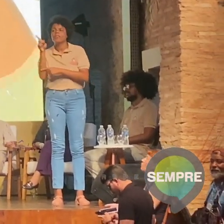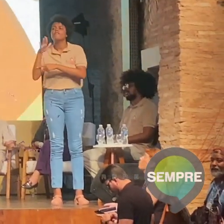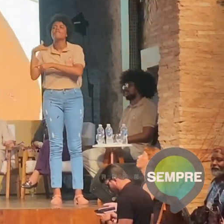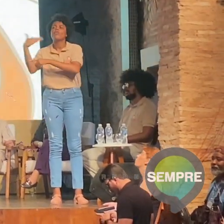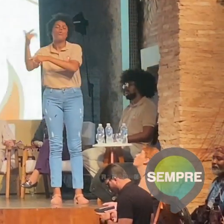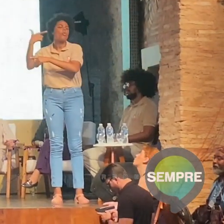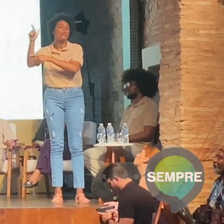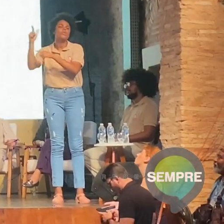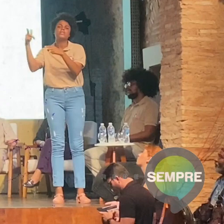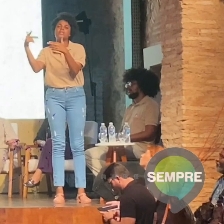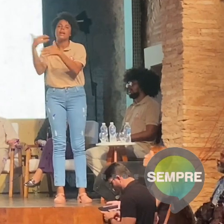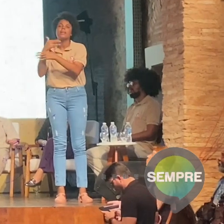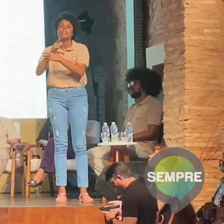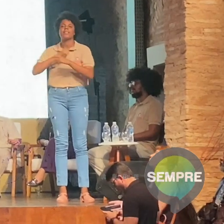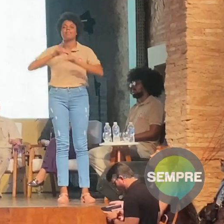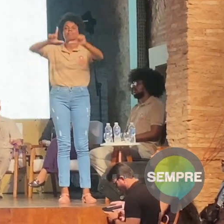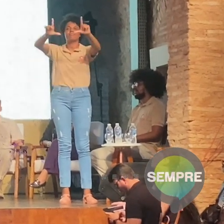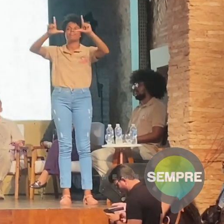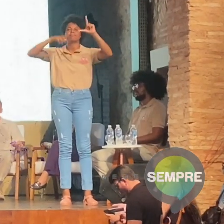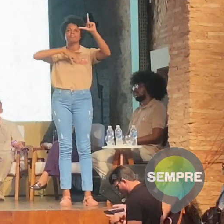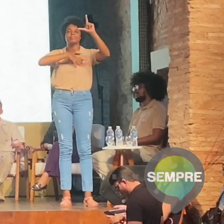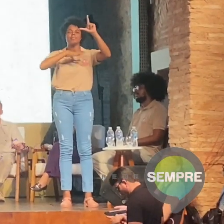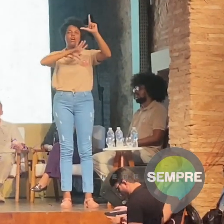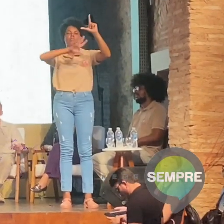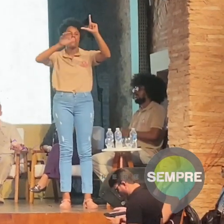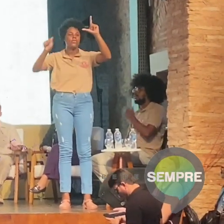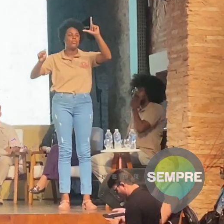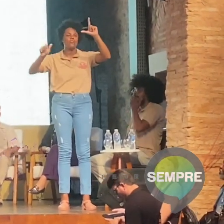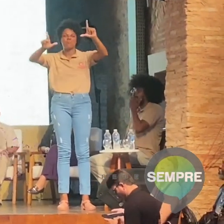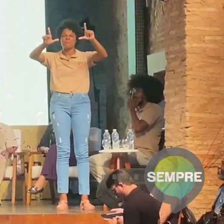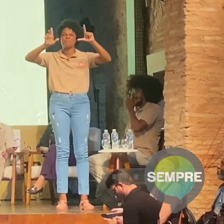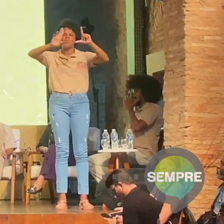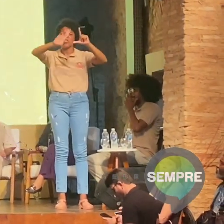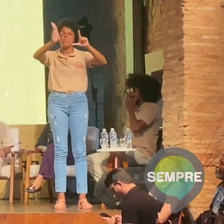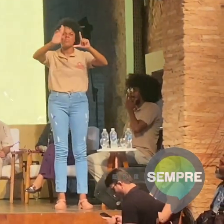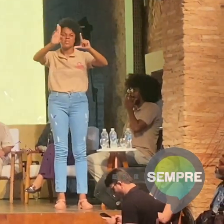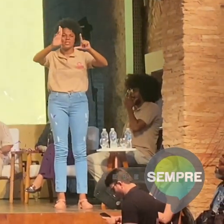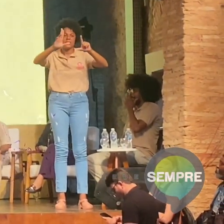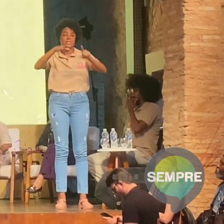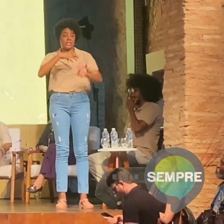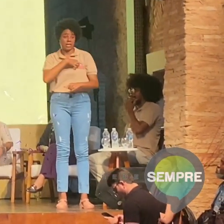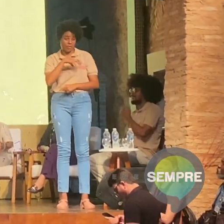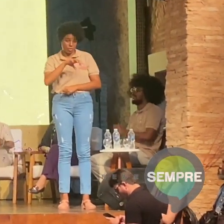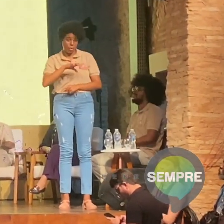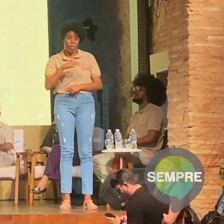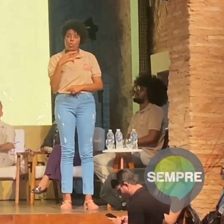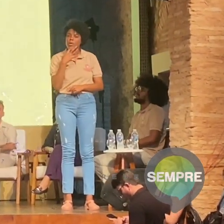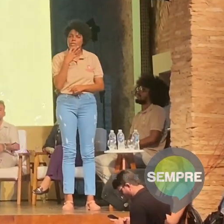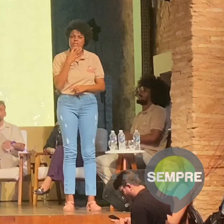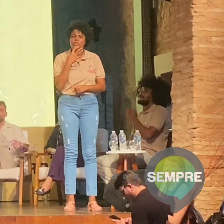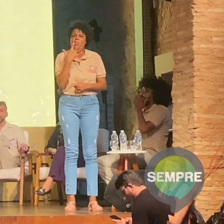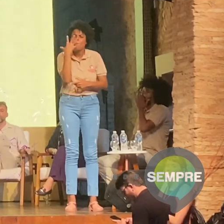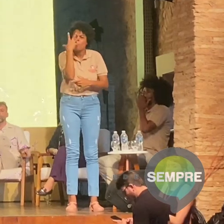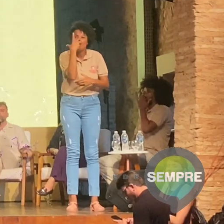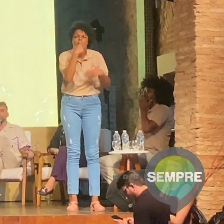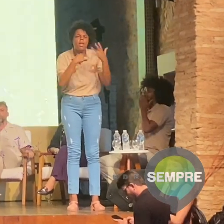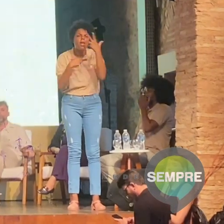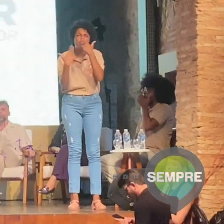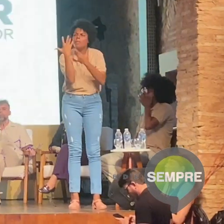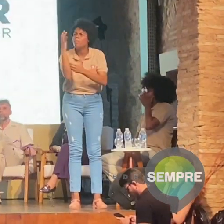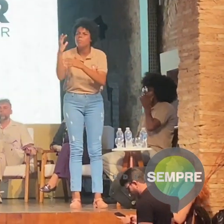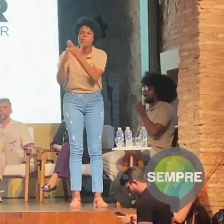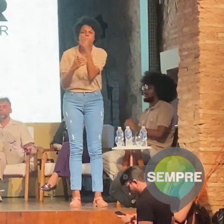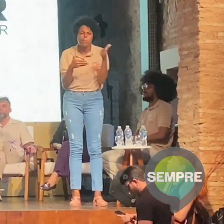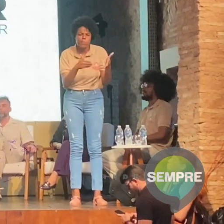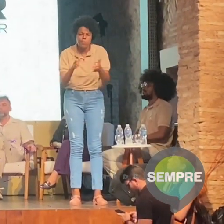fora, está lá, Salvador, capital afro. Salvador, que era conhecido pelas suas belezas naturais, pelo seu